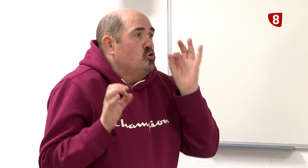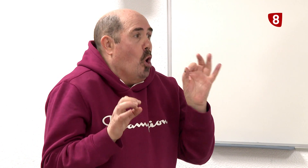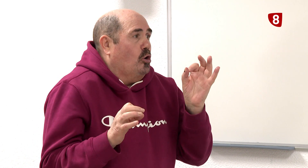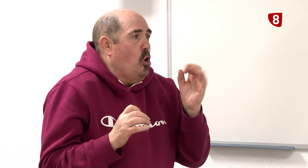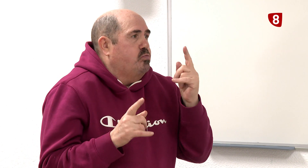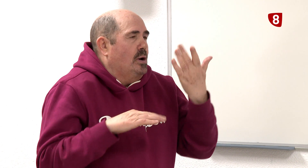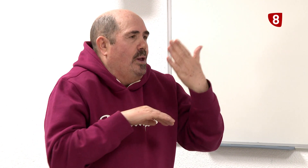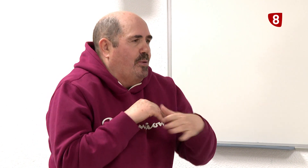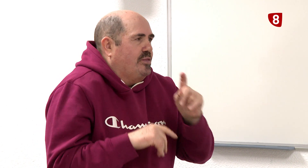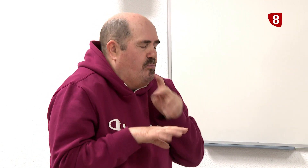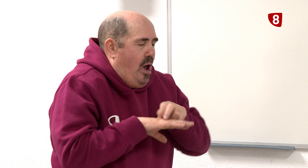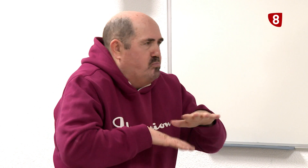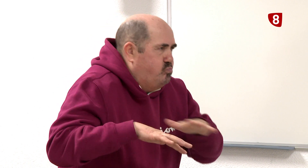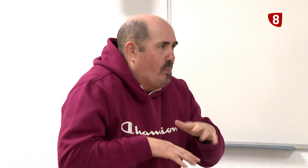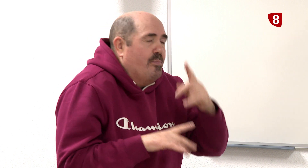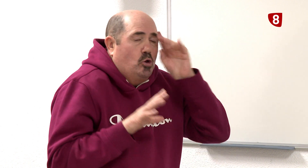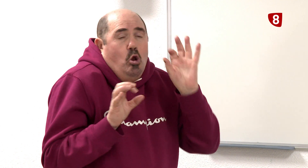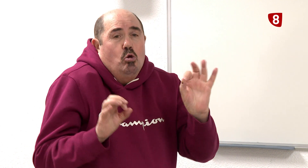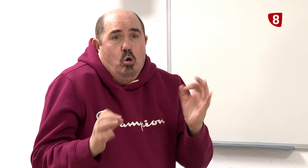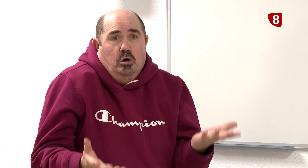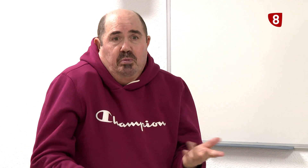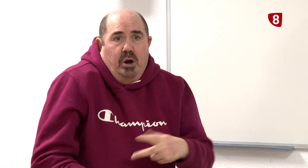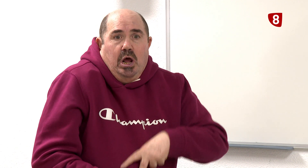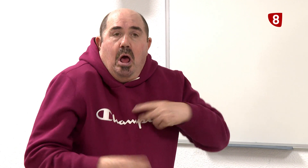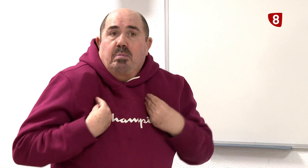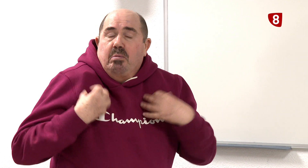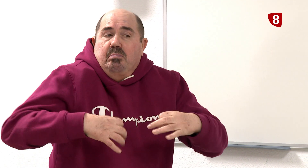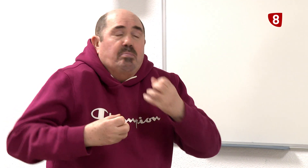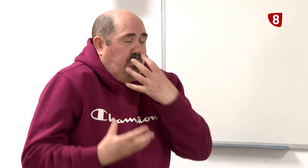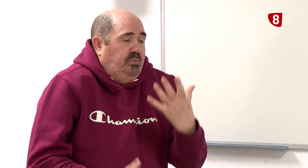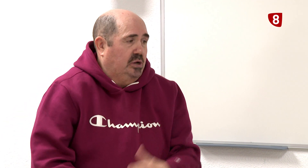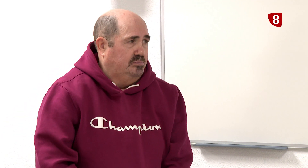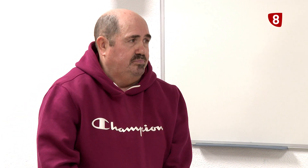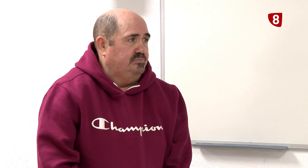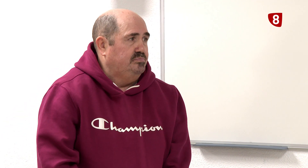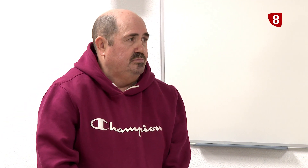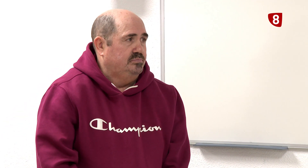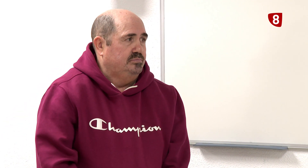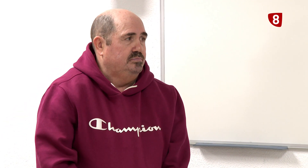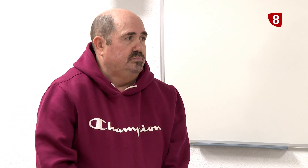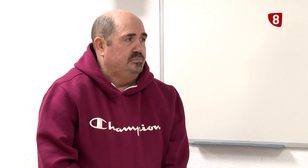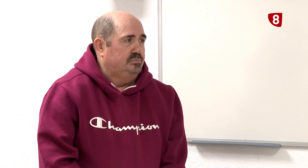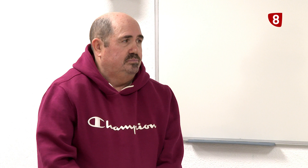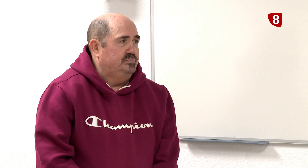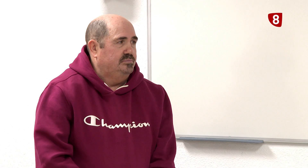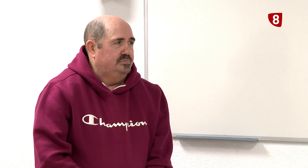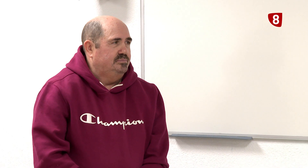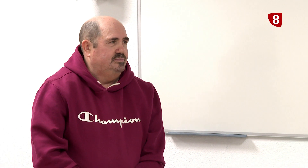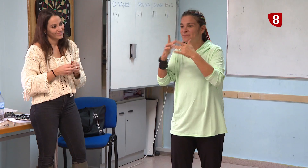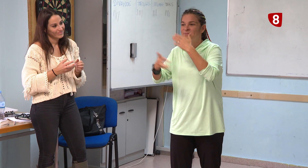muchos problemas. Entonces es verdad que cuando ya tienes también un problema de movimiento, pues claro, es un poco más difícil.